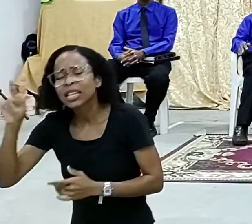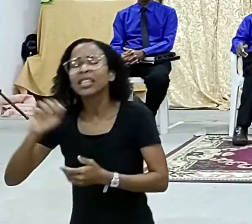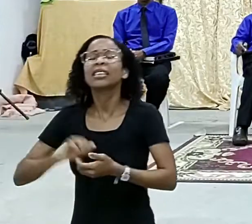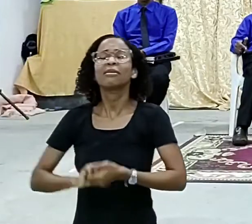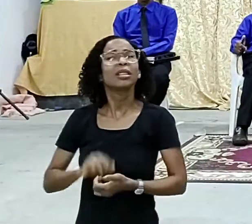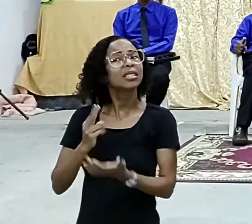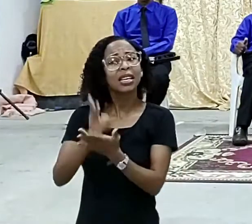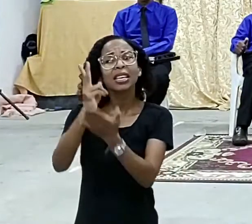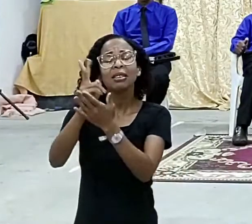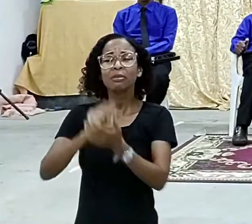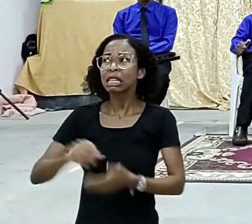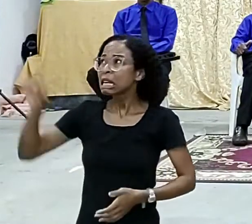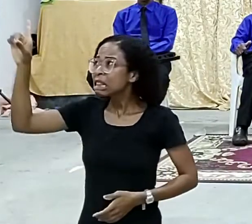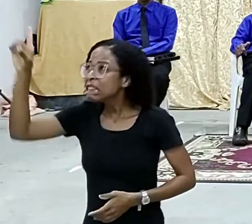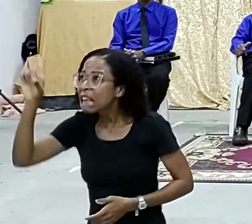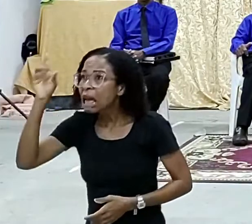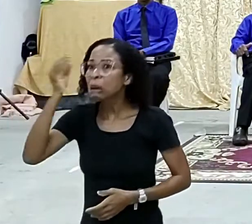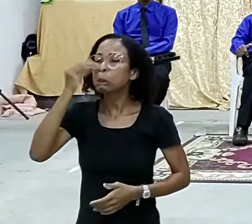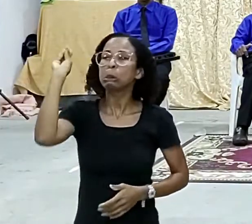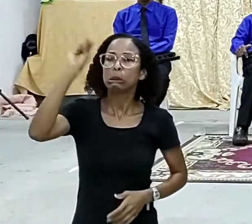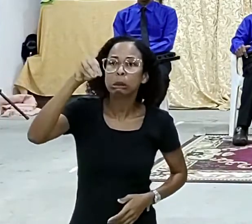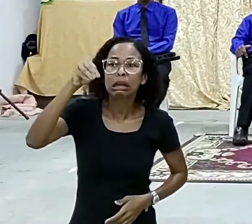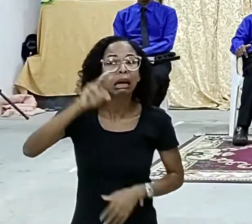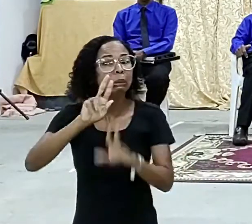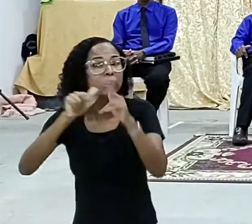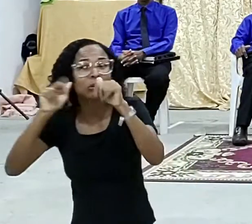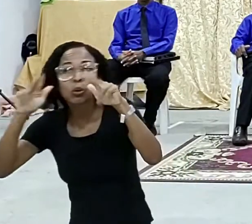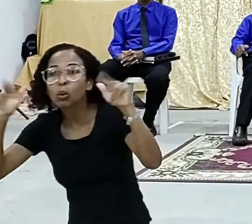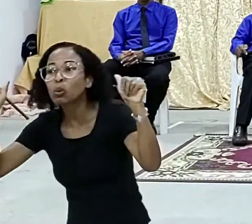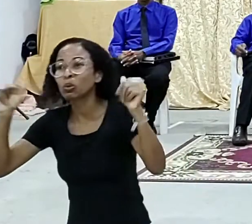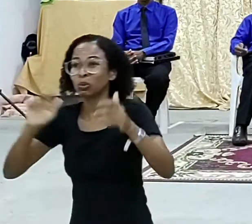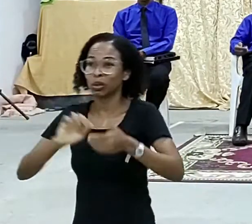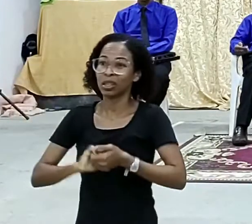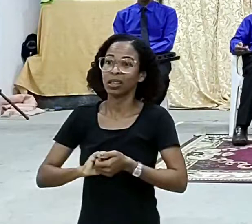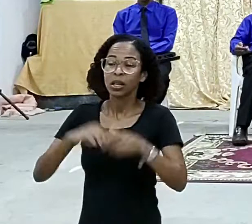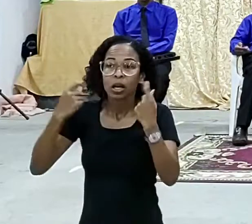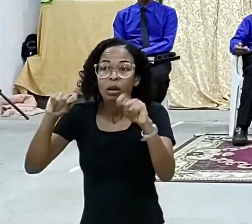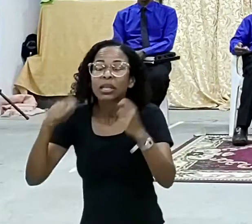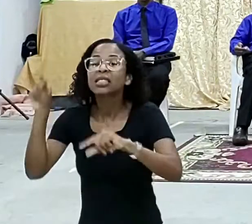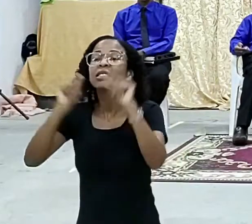vai lembrar daqueles que não estiver escrito lá.